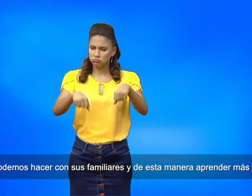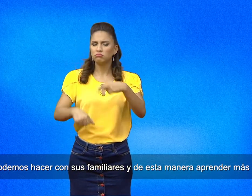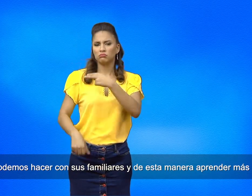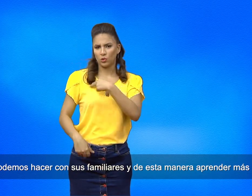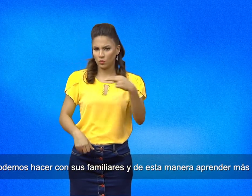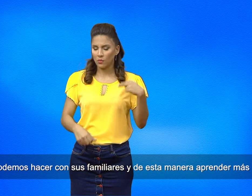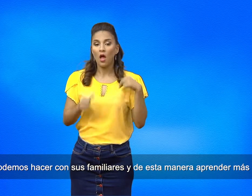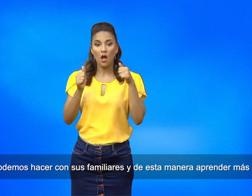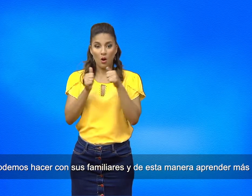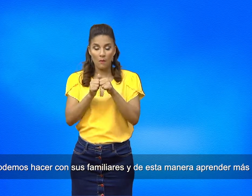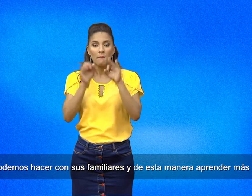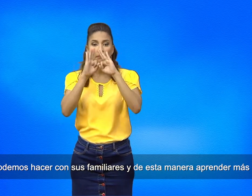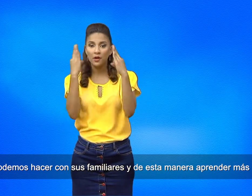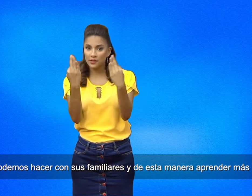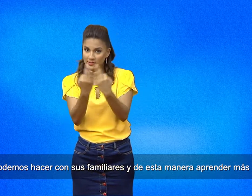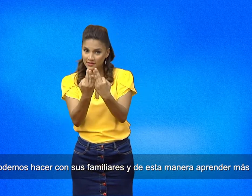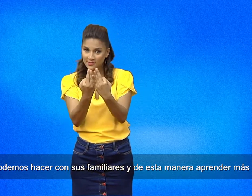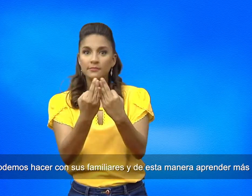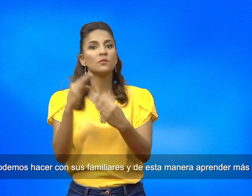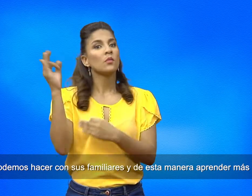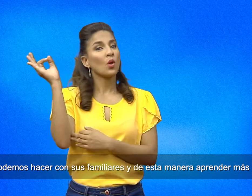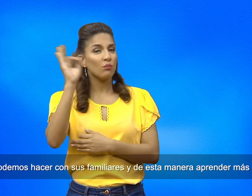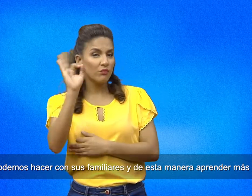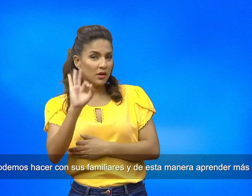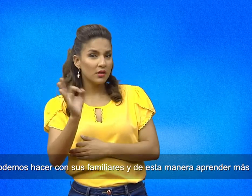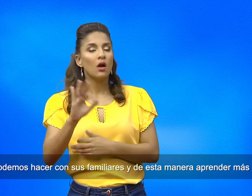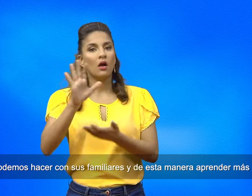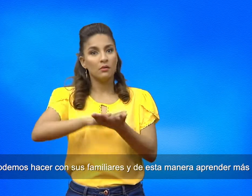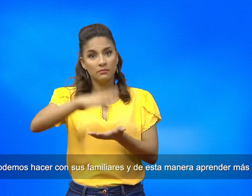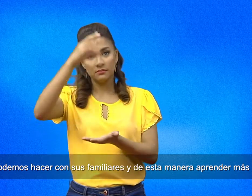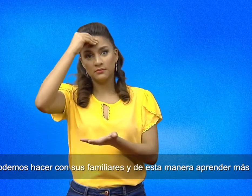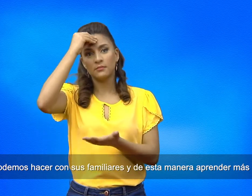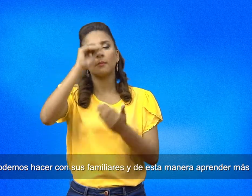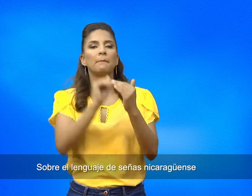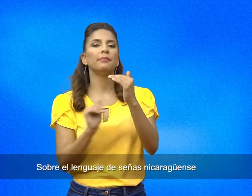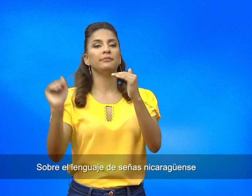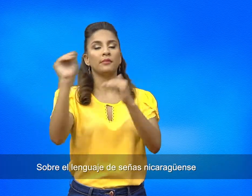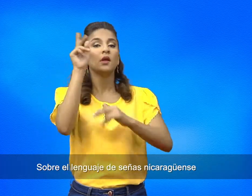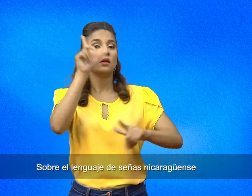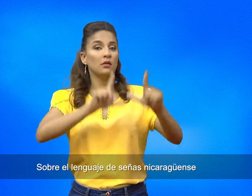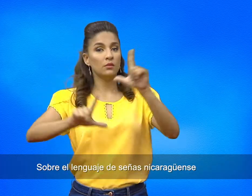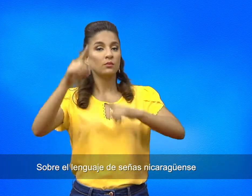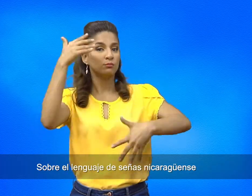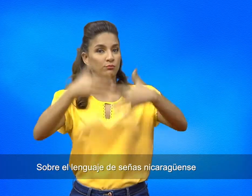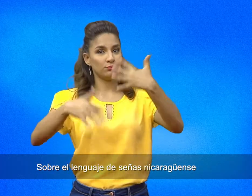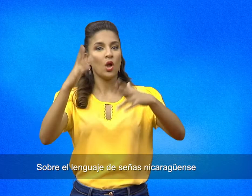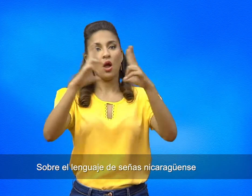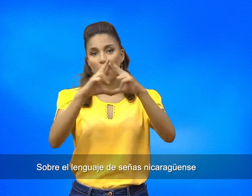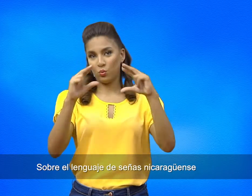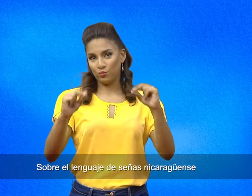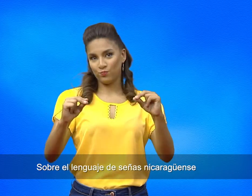con sus familiares y de esta manera aprender más sobre el lenguaje de señas nicaragüense